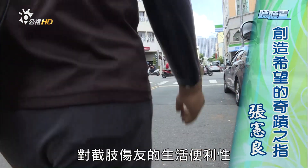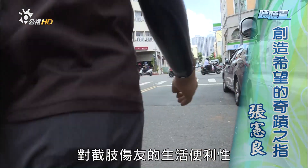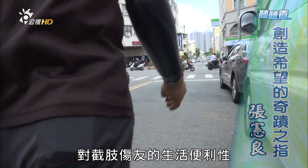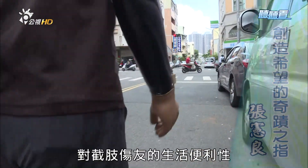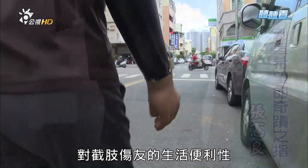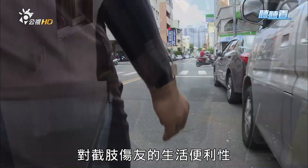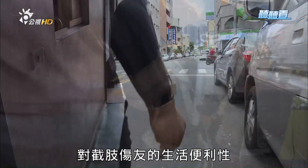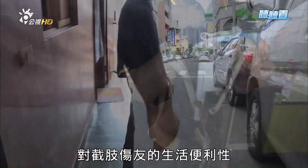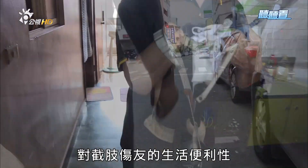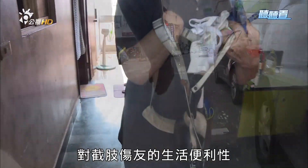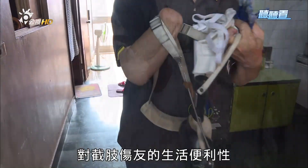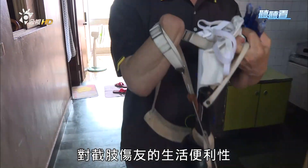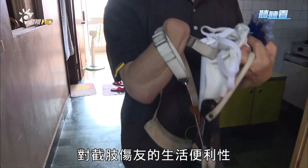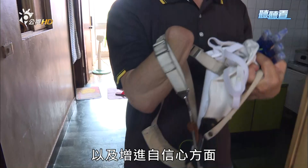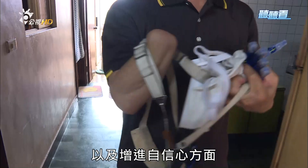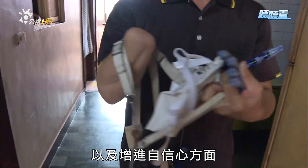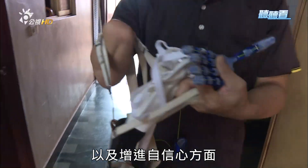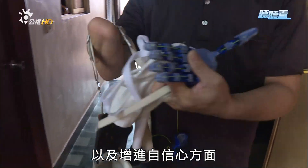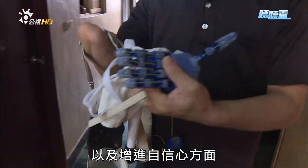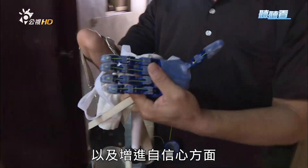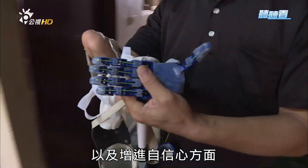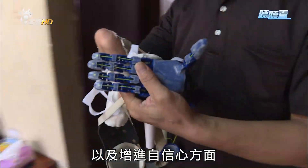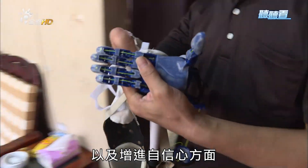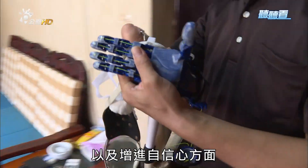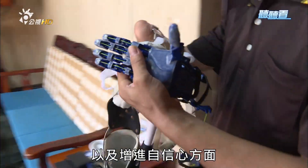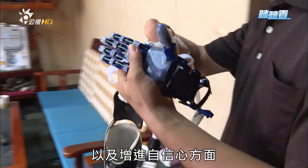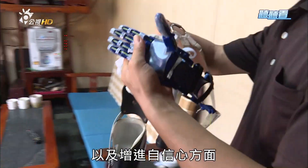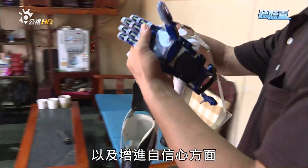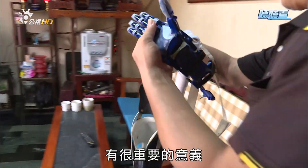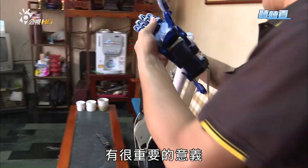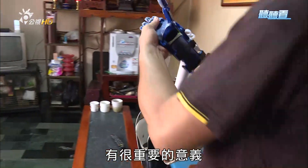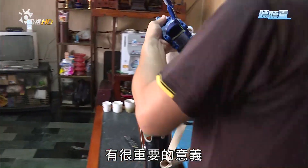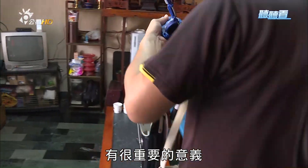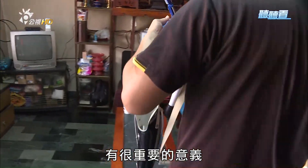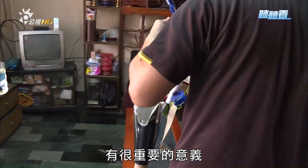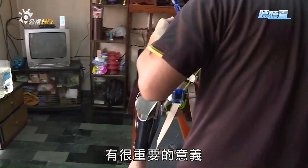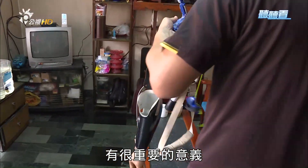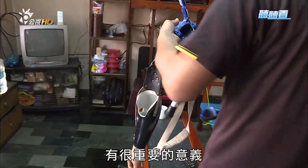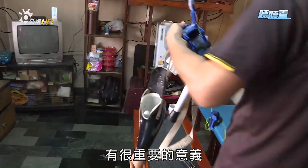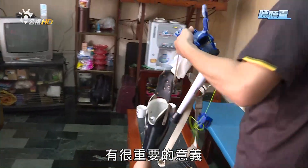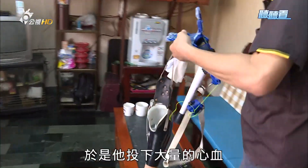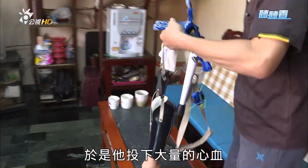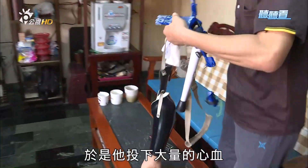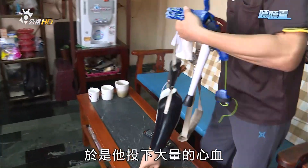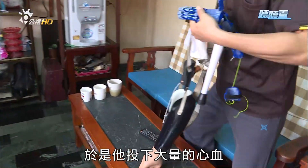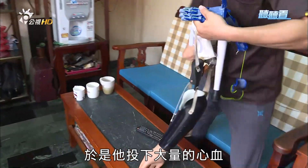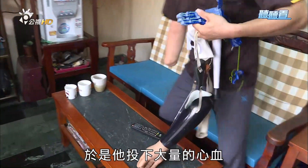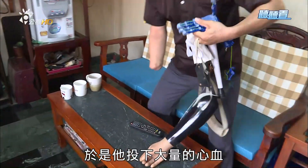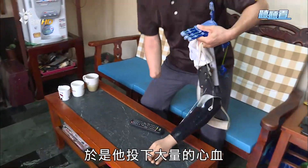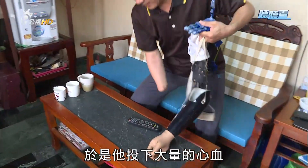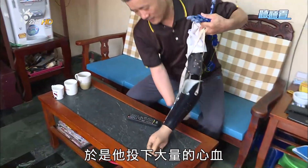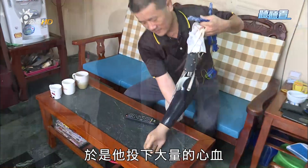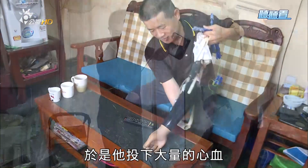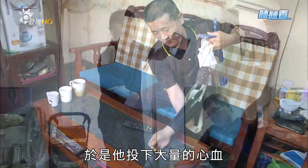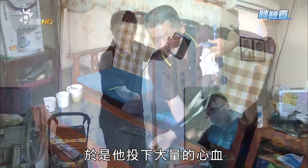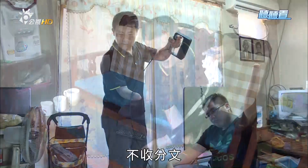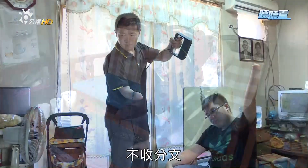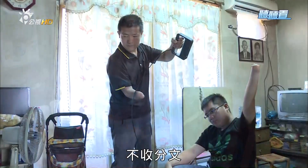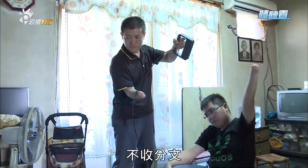肢伤友的生活便利性以及增进自信心方面有很重要的意义。于是他投下大量的心血，不收分